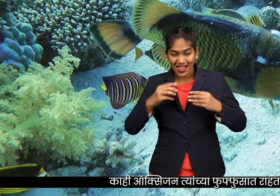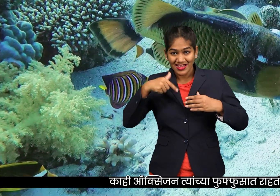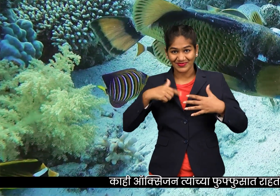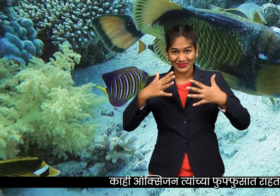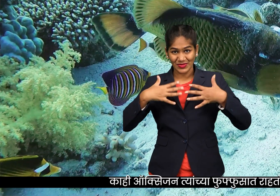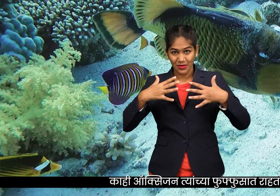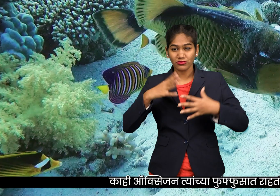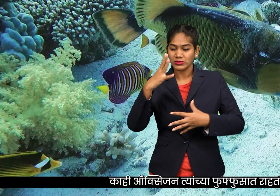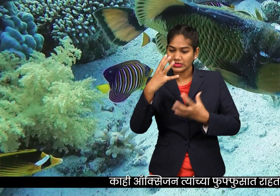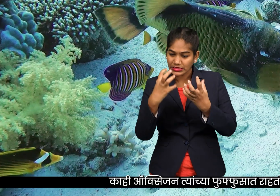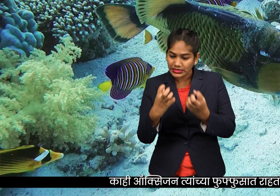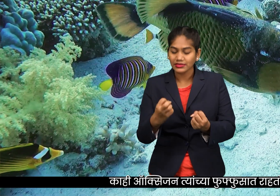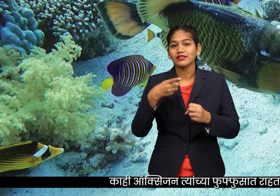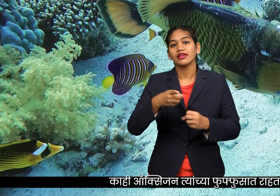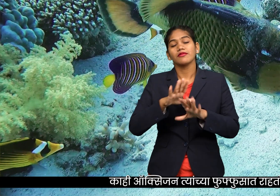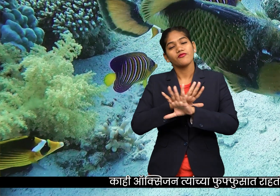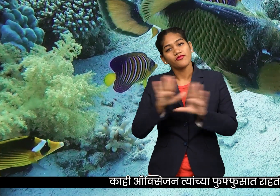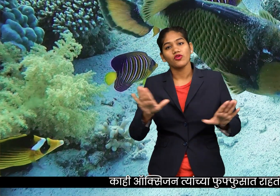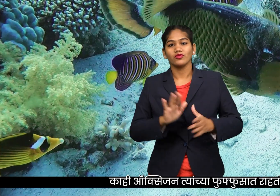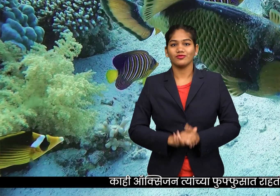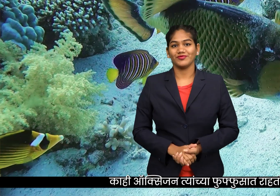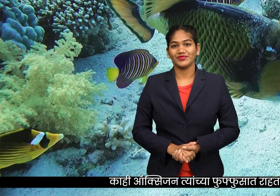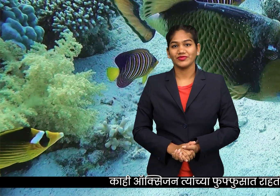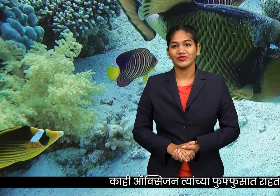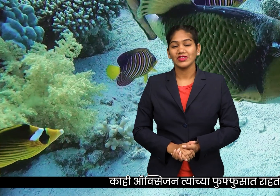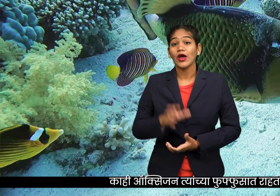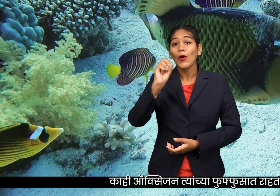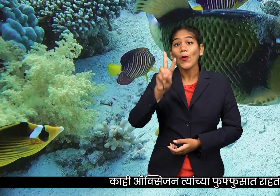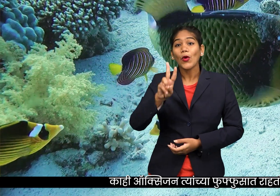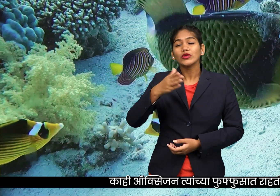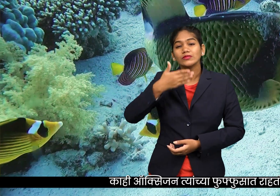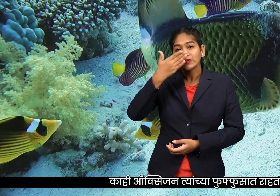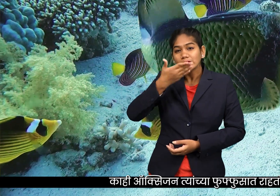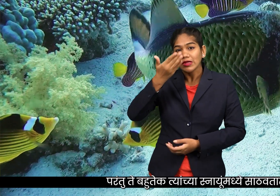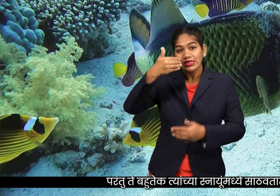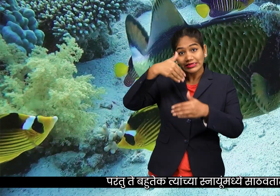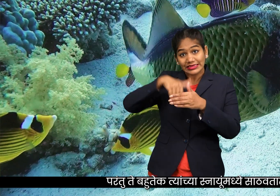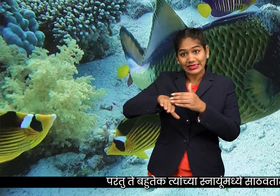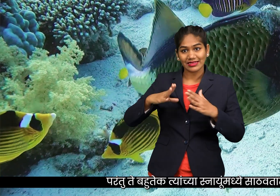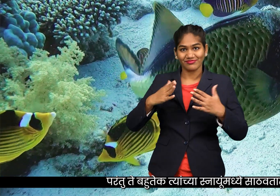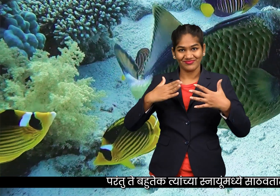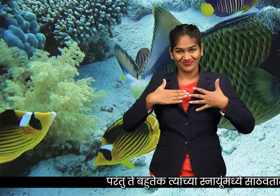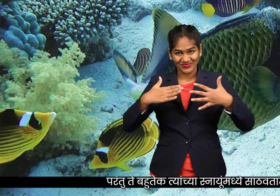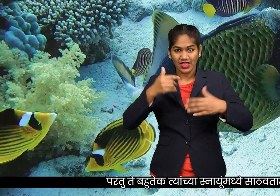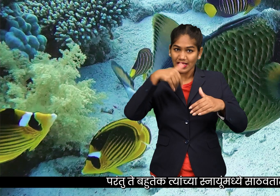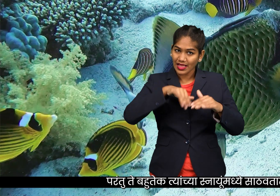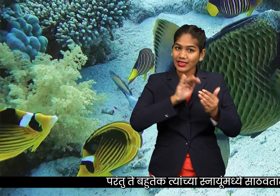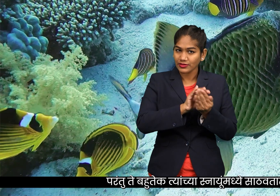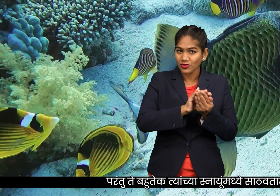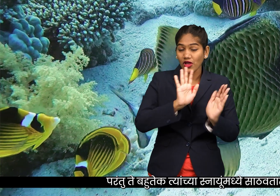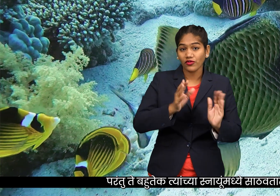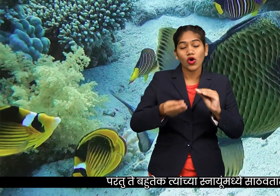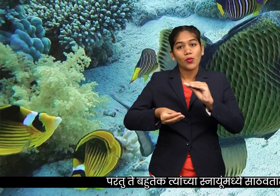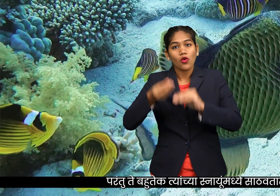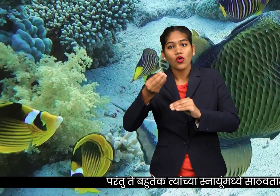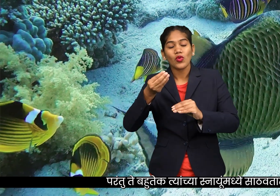काही ऑक्सिजन त्यांच्या फुफ्फुसात राहतो, परंतु ते बहुतेक